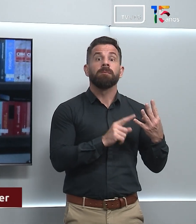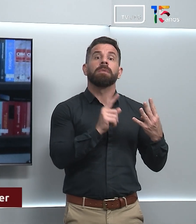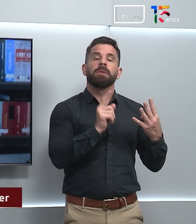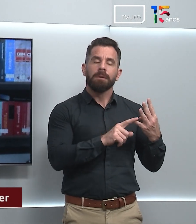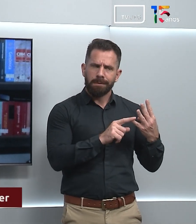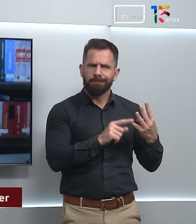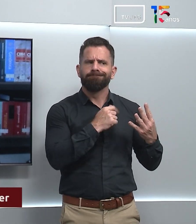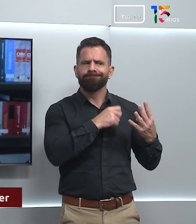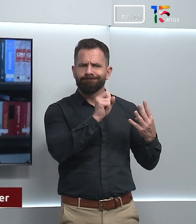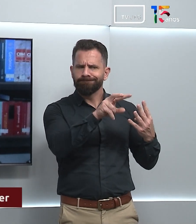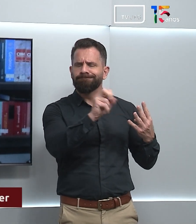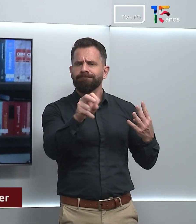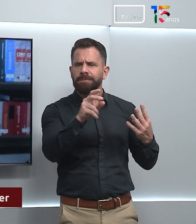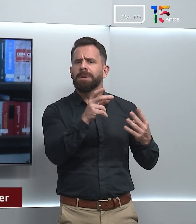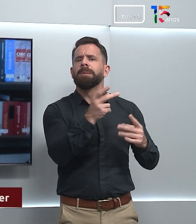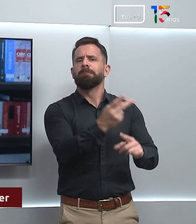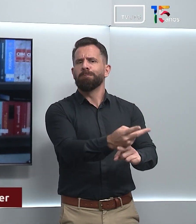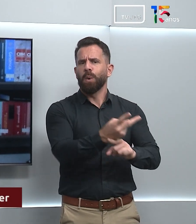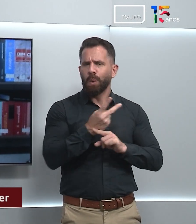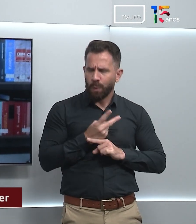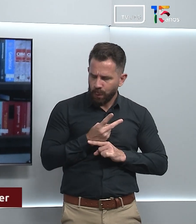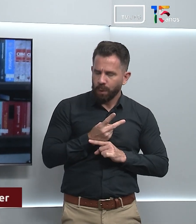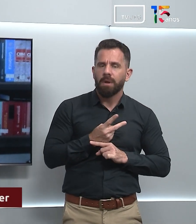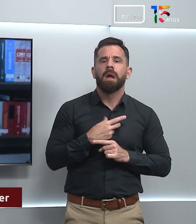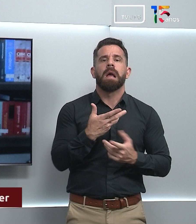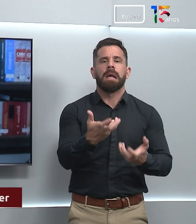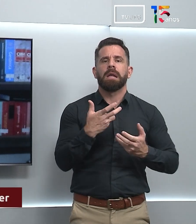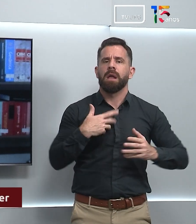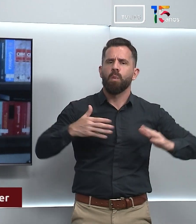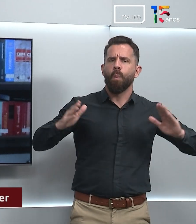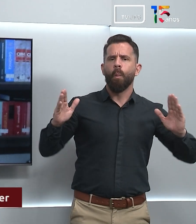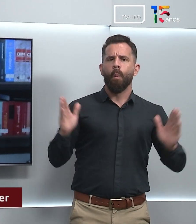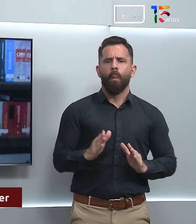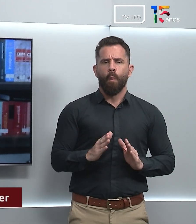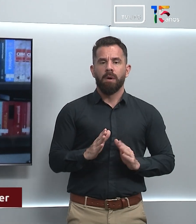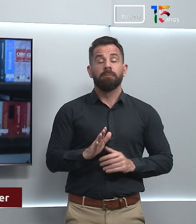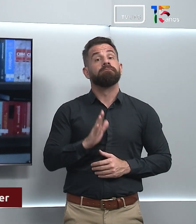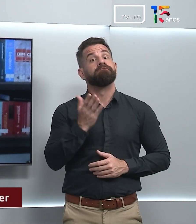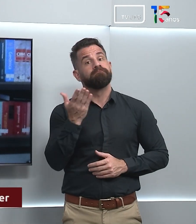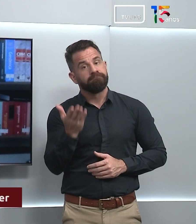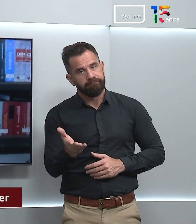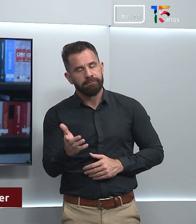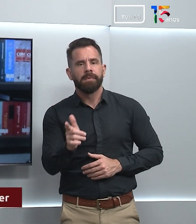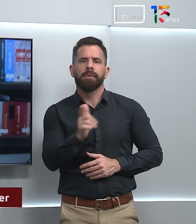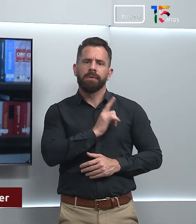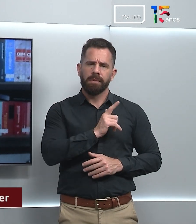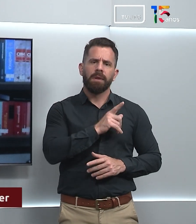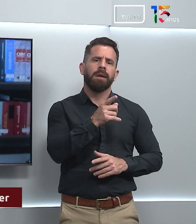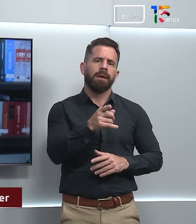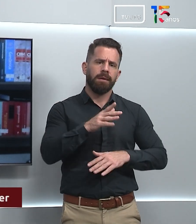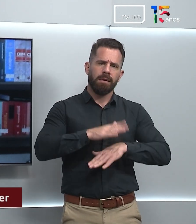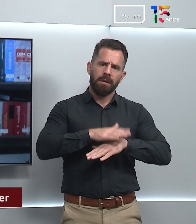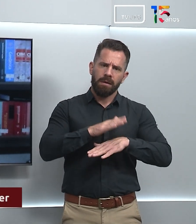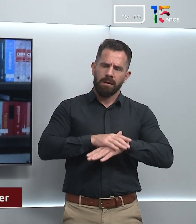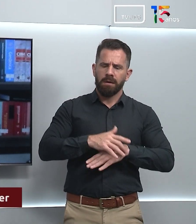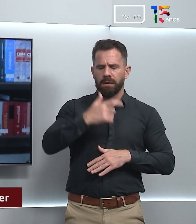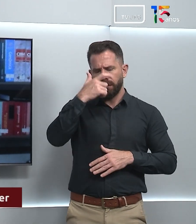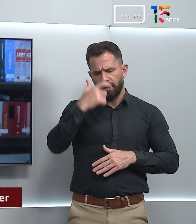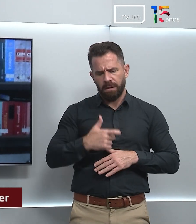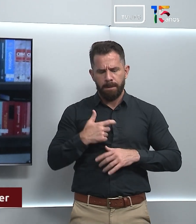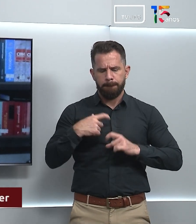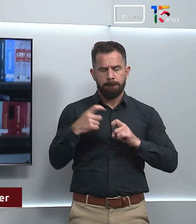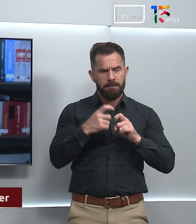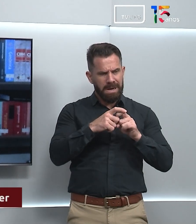procuram com a finalidade de reduzir o peso. E de acordo com uma avaliação médica, com uma anamnese,